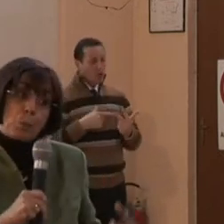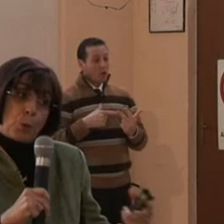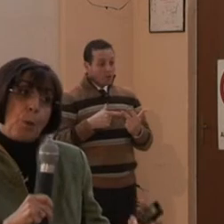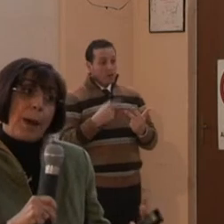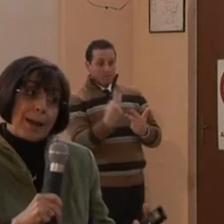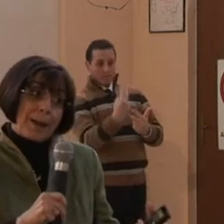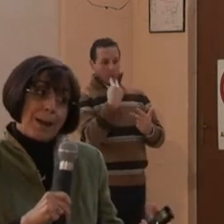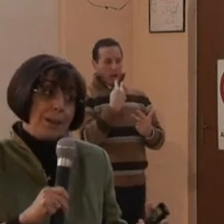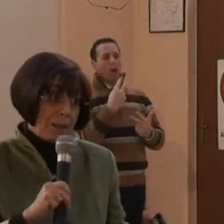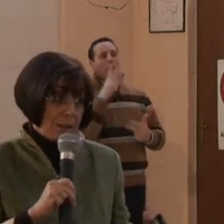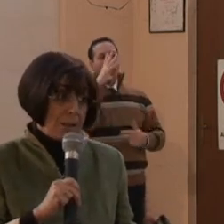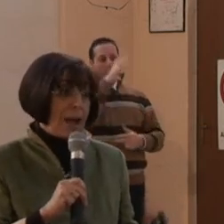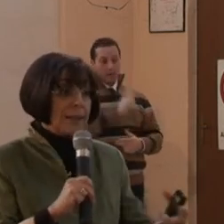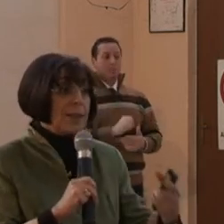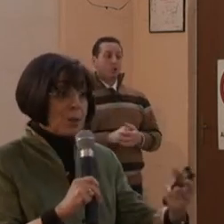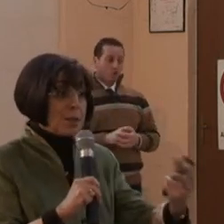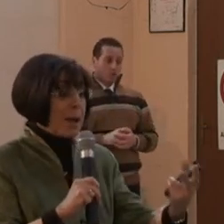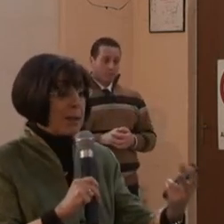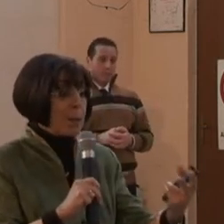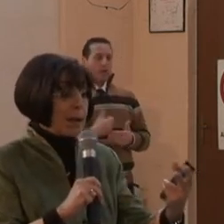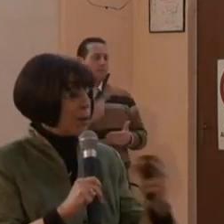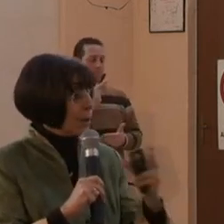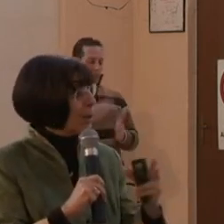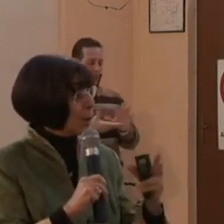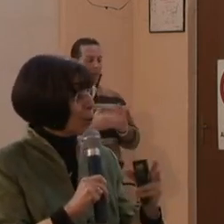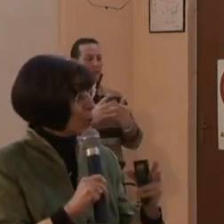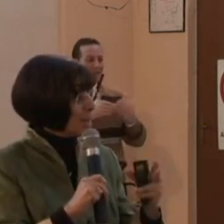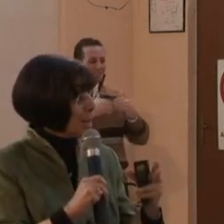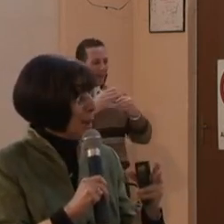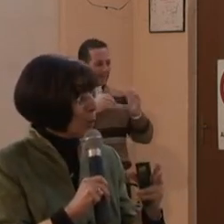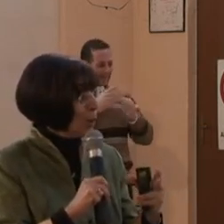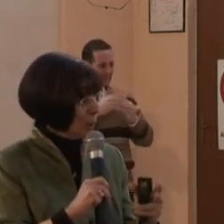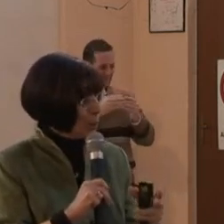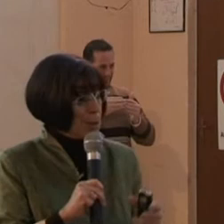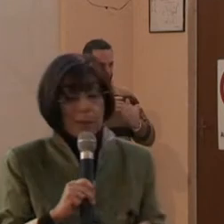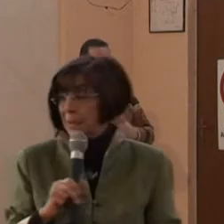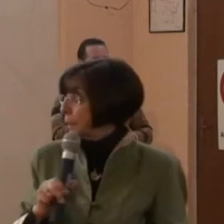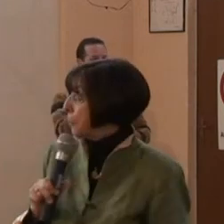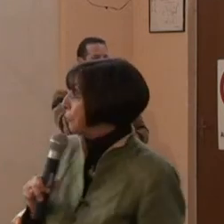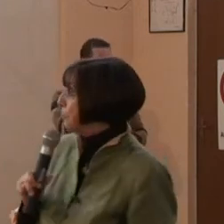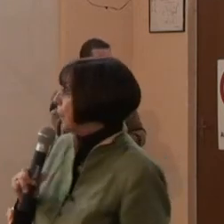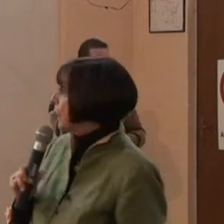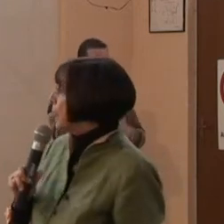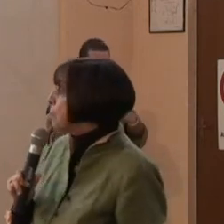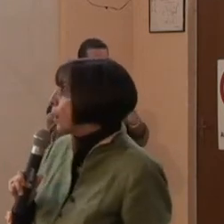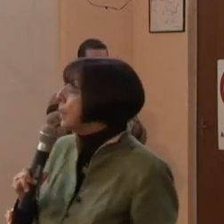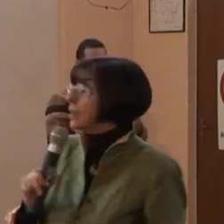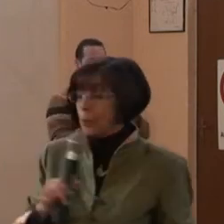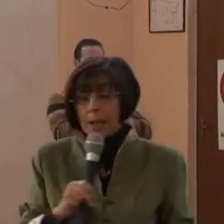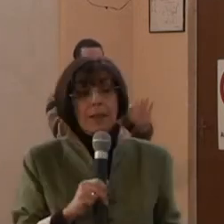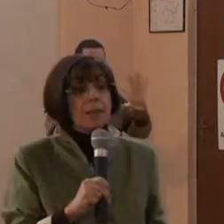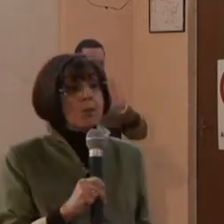il corpo parla, anche le nostre mani parlano, anche quando lo segnano, naturalmente. E